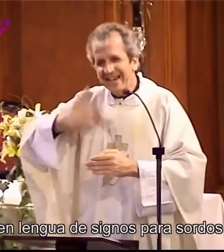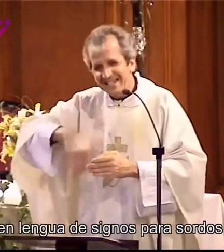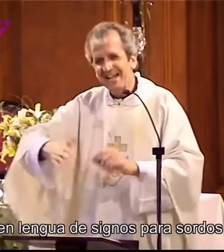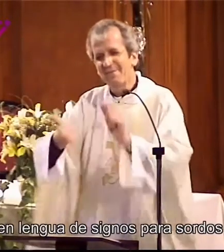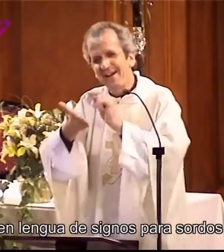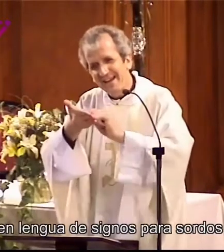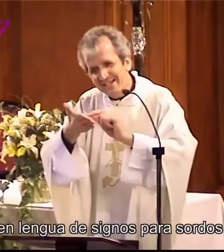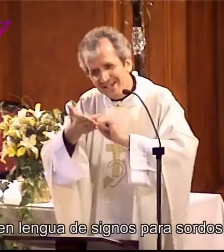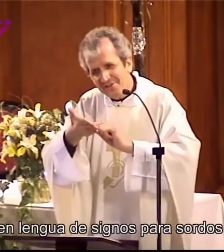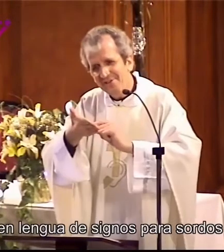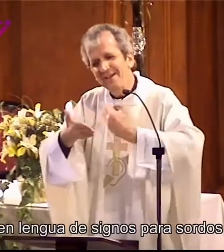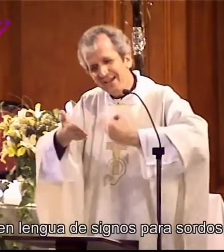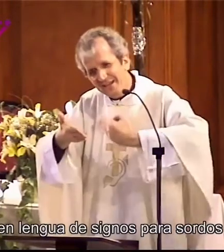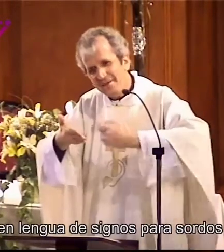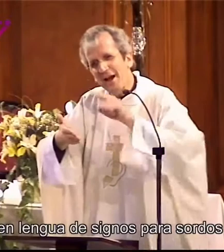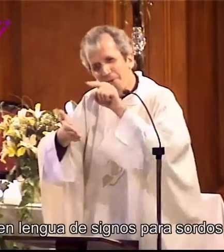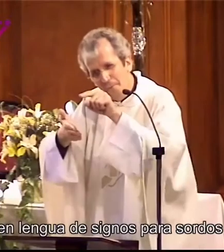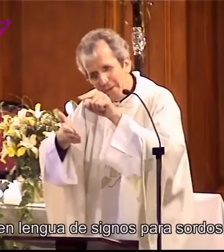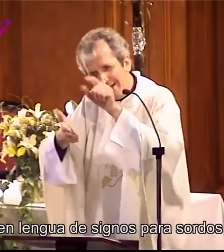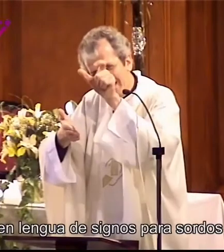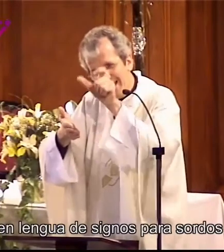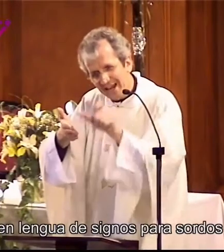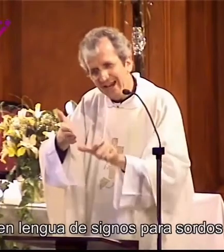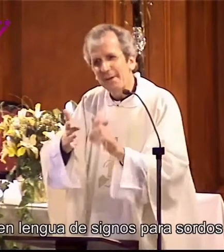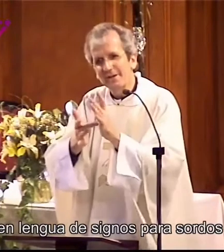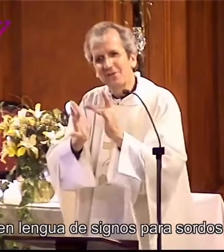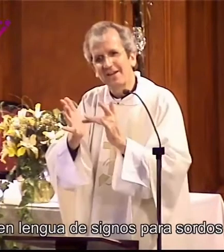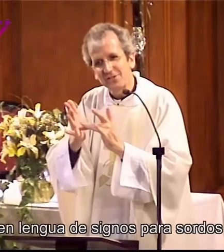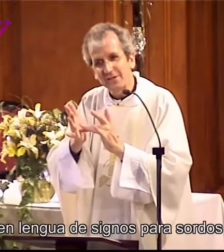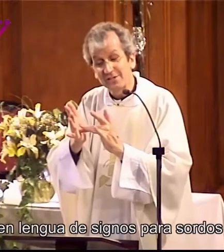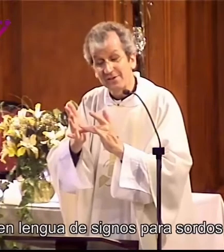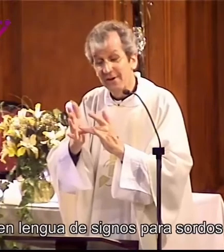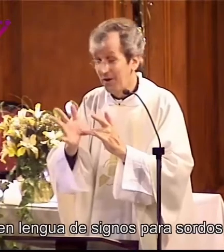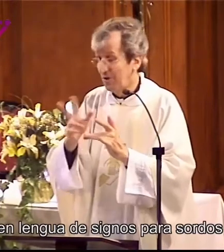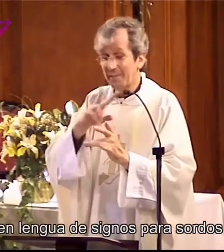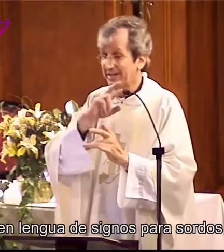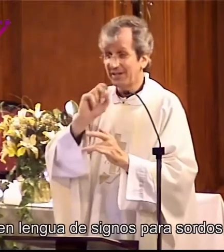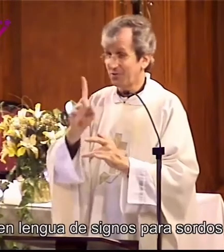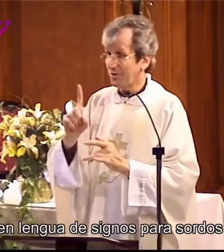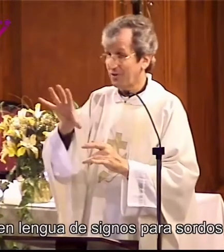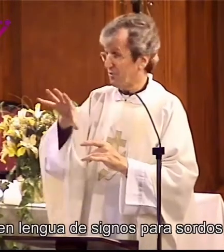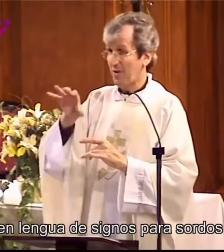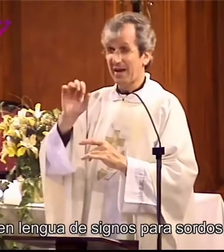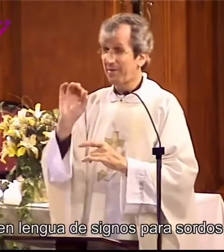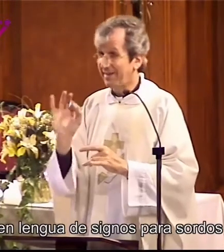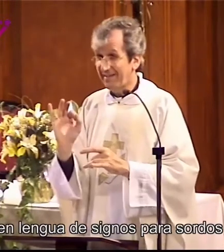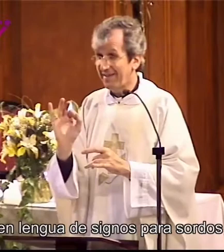estaba escrito y debía cumplirse en la persona de Jesucristo. Lo que pasa es que los judíos no acababan de entender